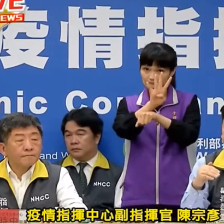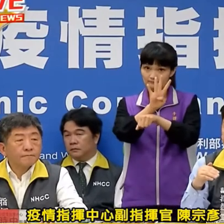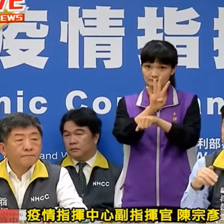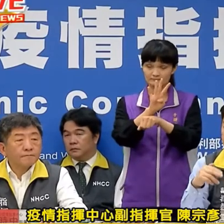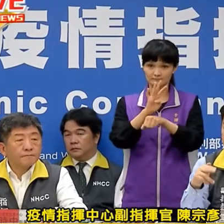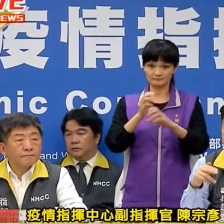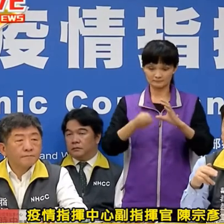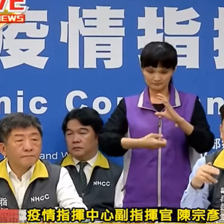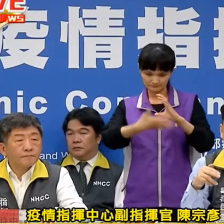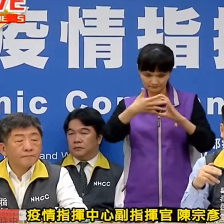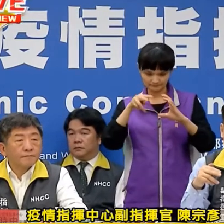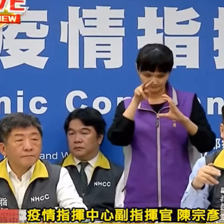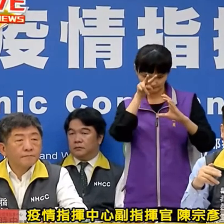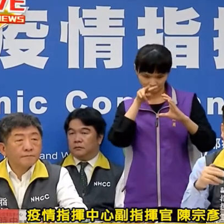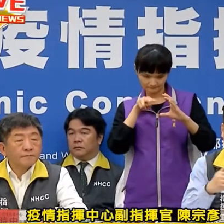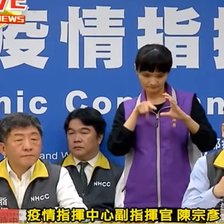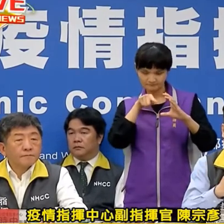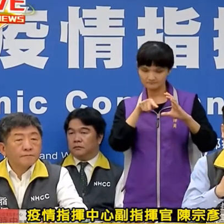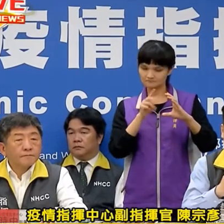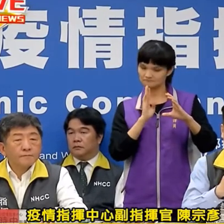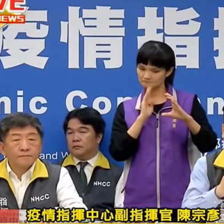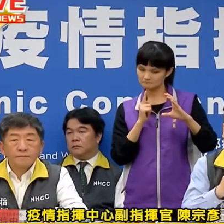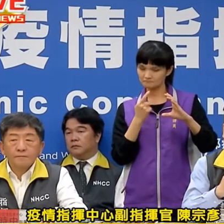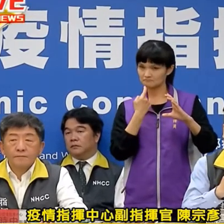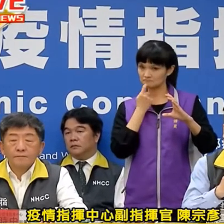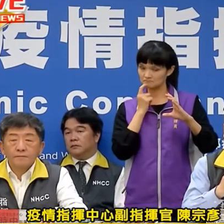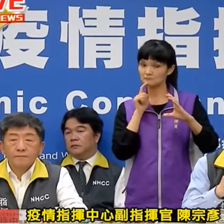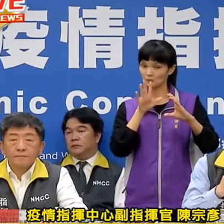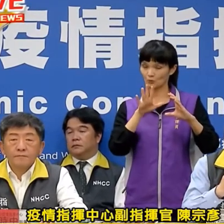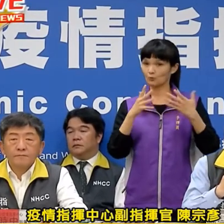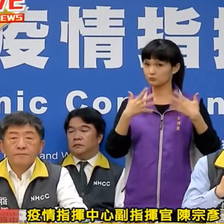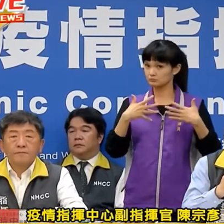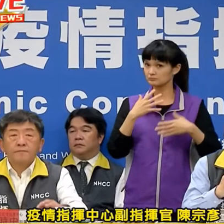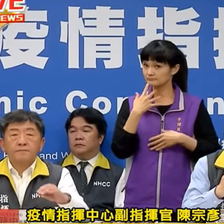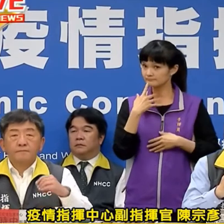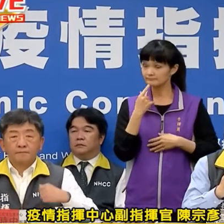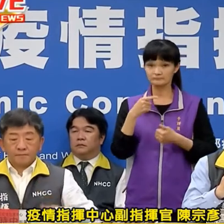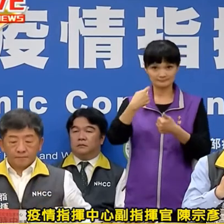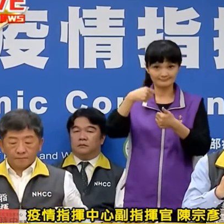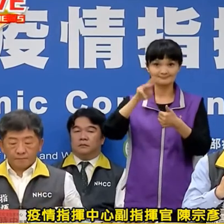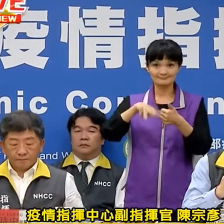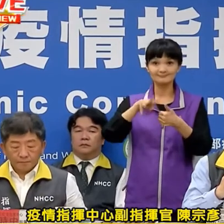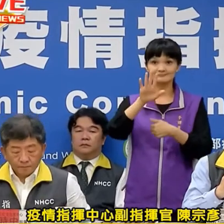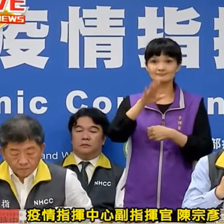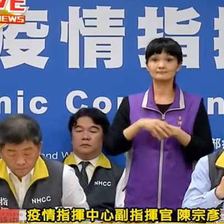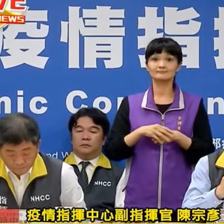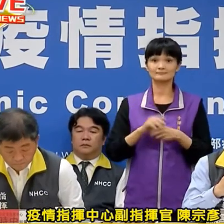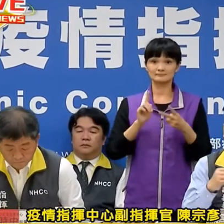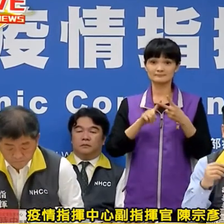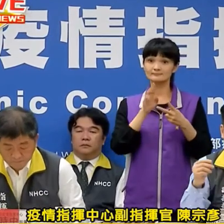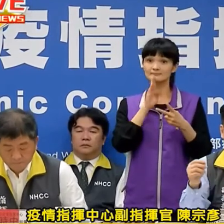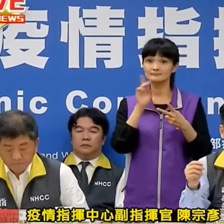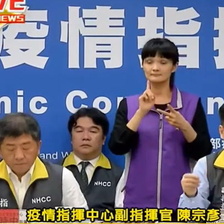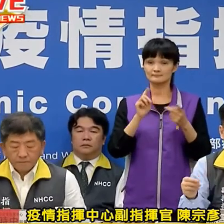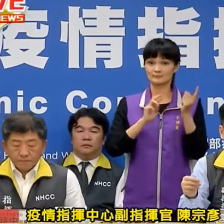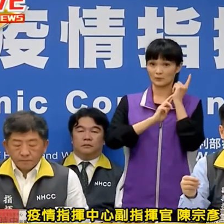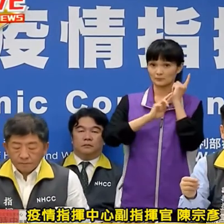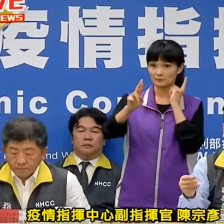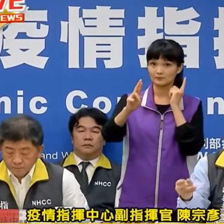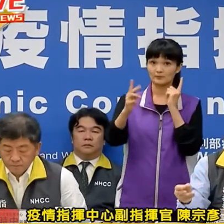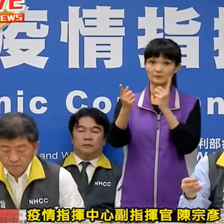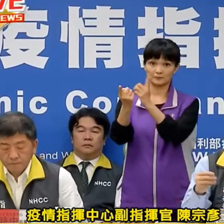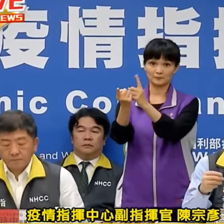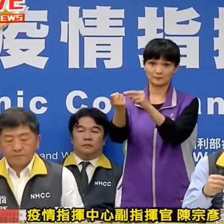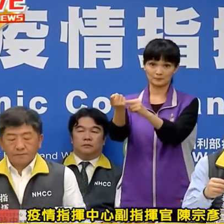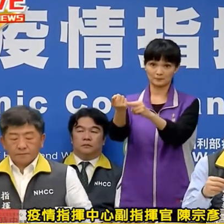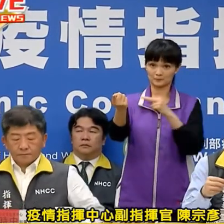去看。是不是有这个问题？那第二个是也透过双向简讯的方式，可以让这个当